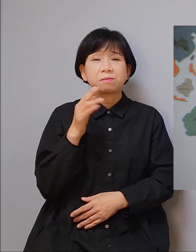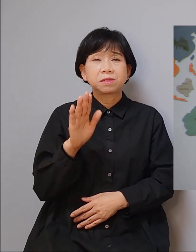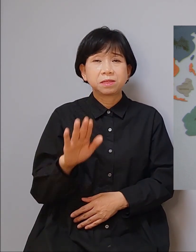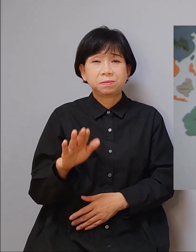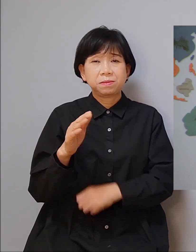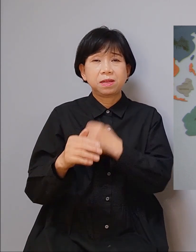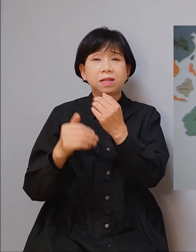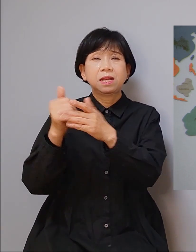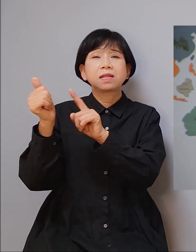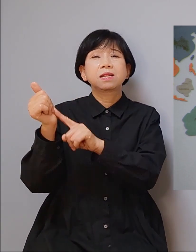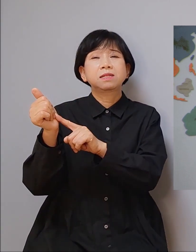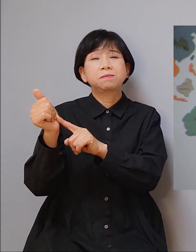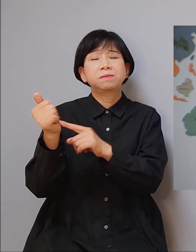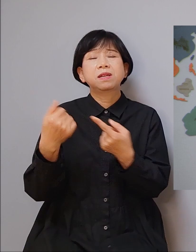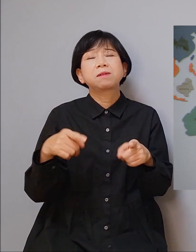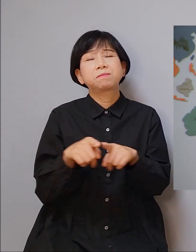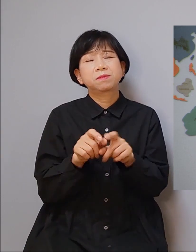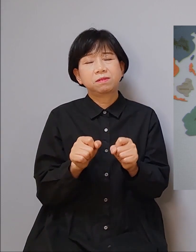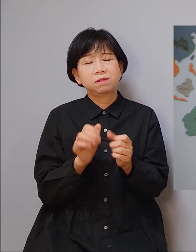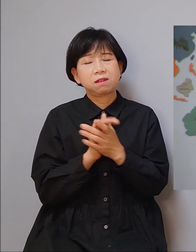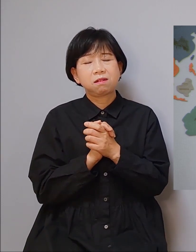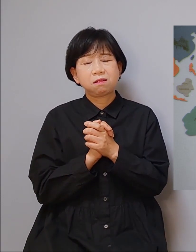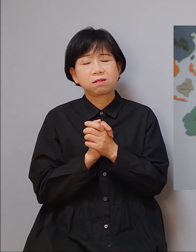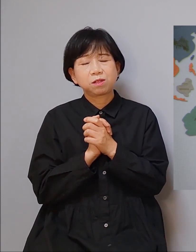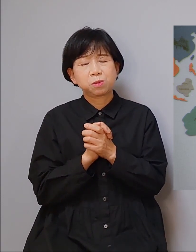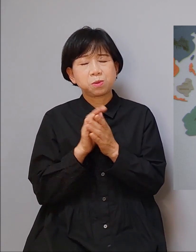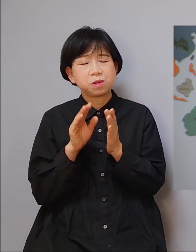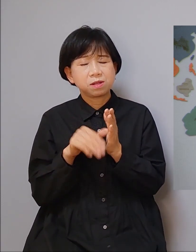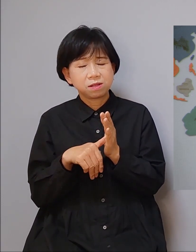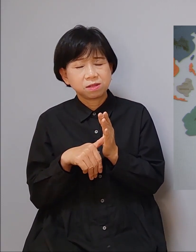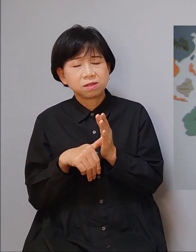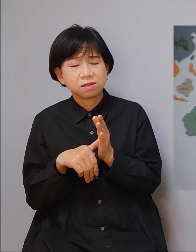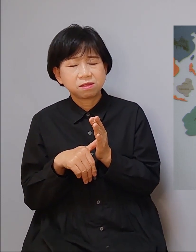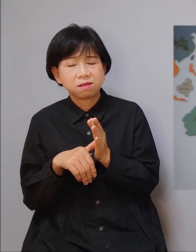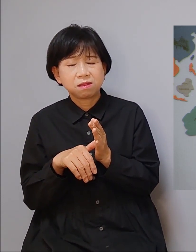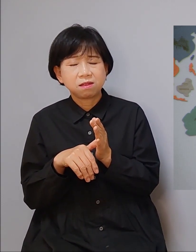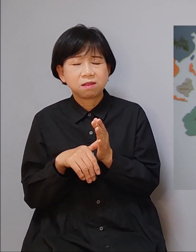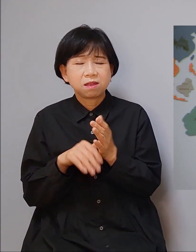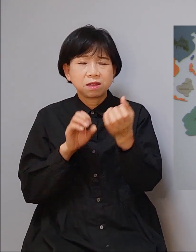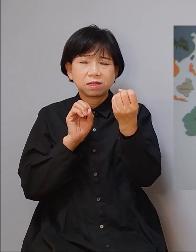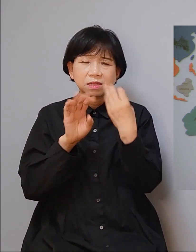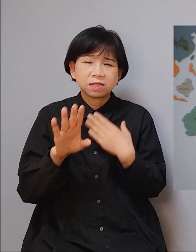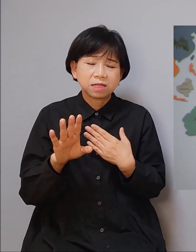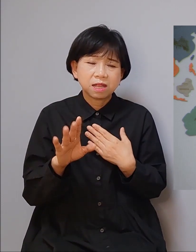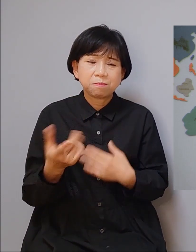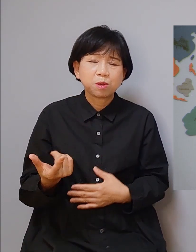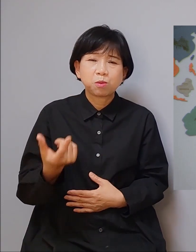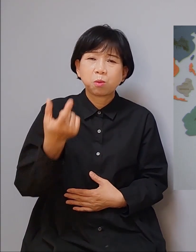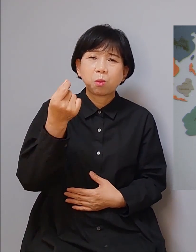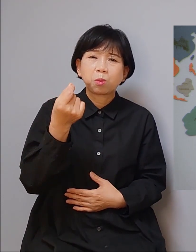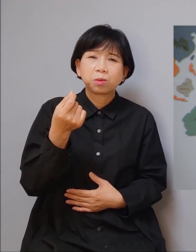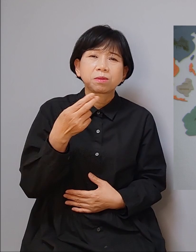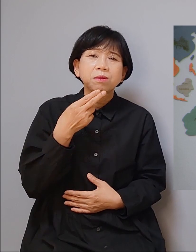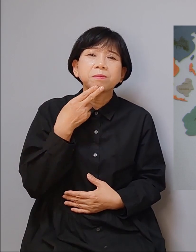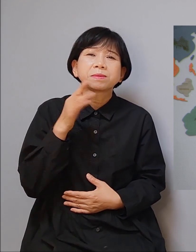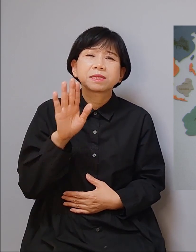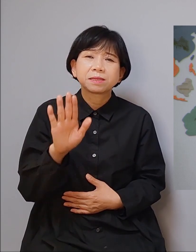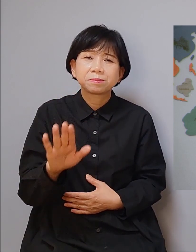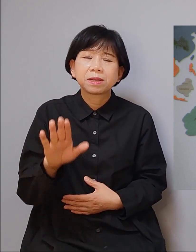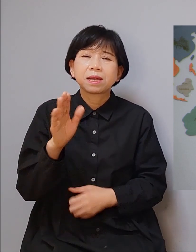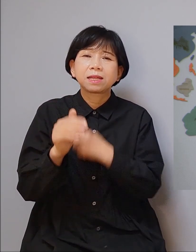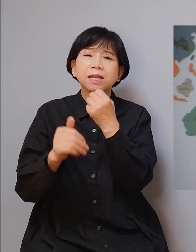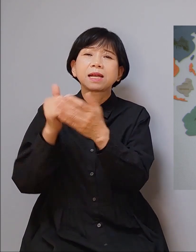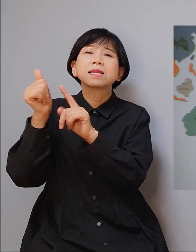알게 해주시는 거죠. 내가 기도했는데 당장 기도한 대로 응답이 내 손안에 잡혀지지 않지만